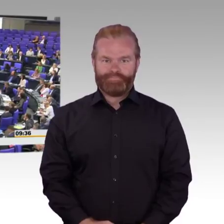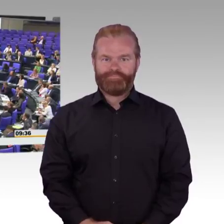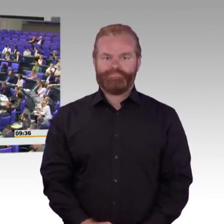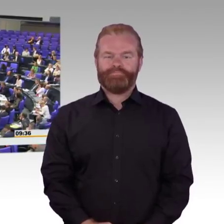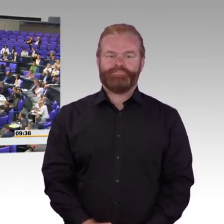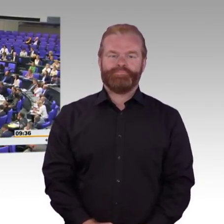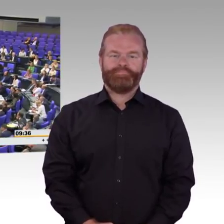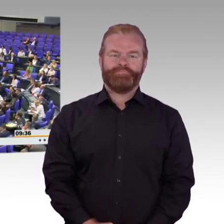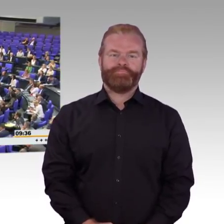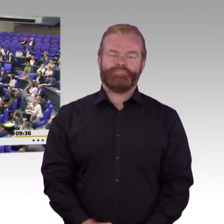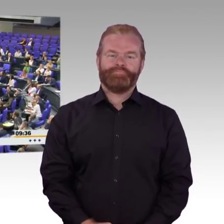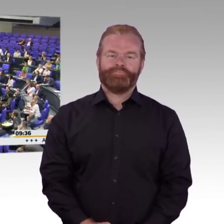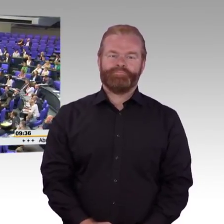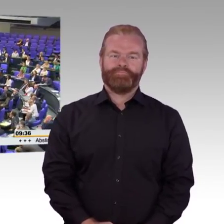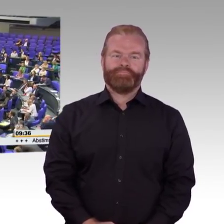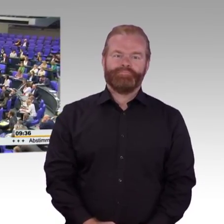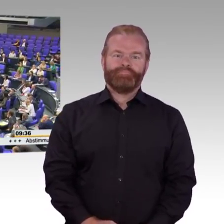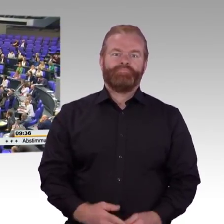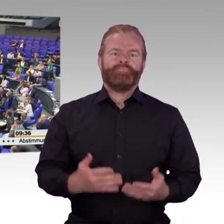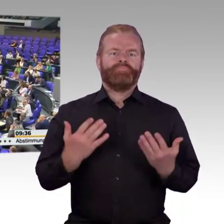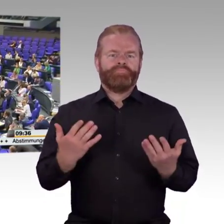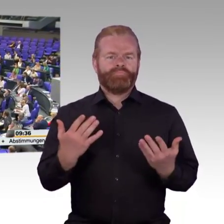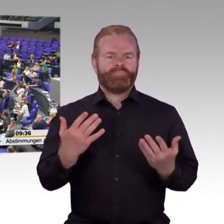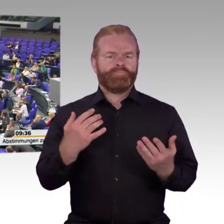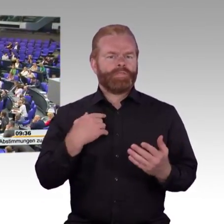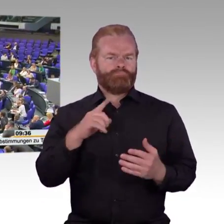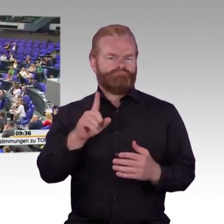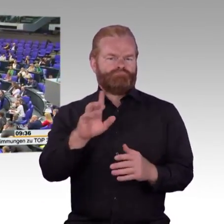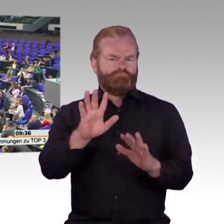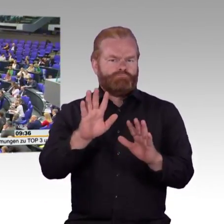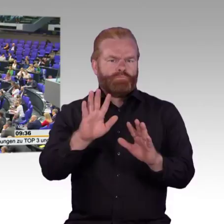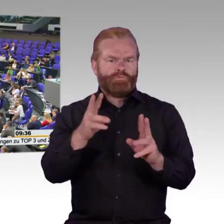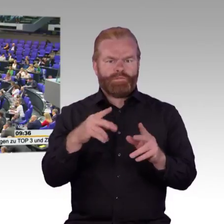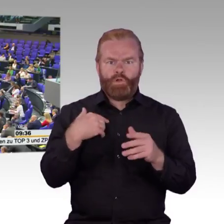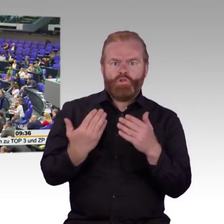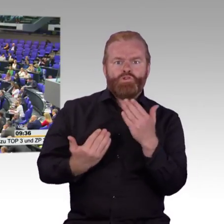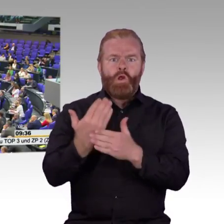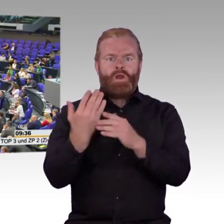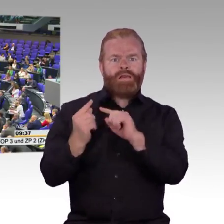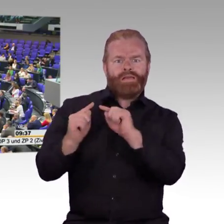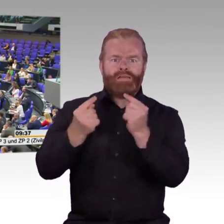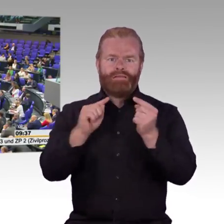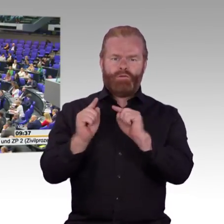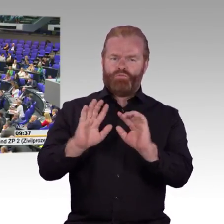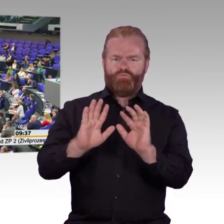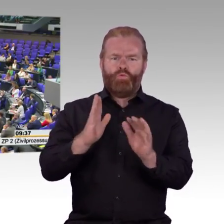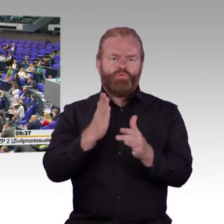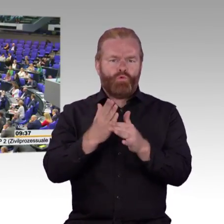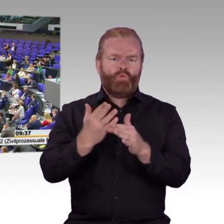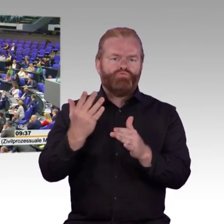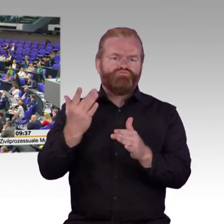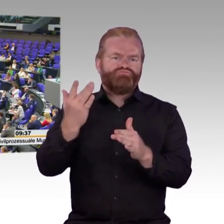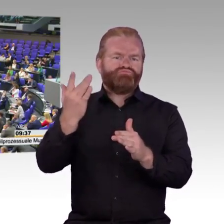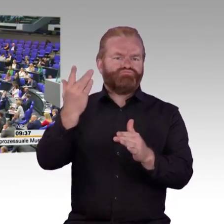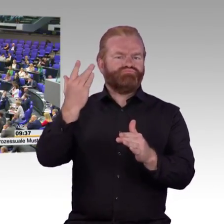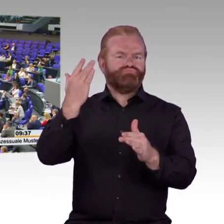die Empfehlung der Europäischen Kommission, Möglichkeiten des kollektiven Rechtsschutzes einzuführen, meine Damen und Herren. Und es heißt ja, es